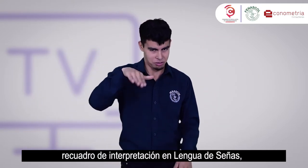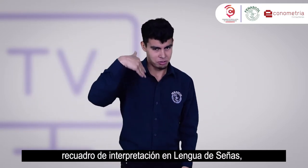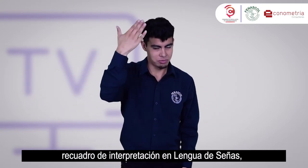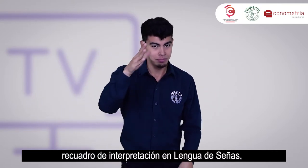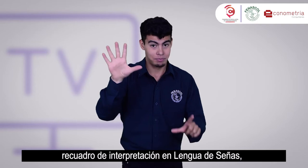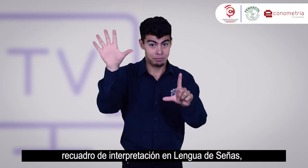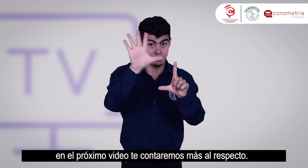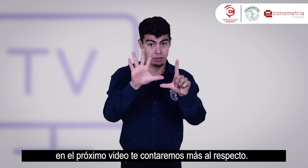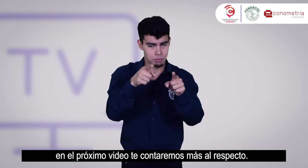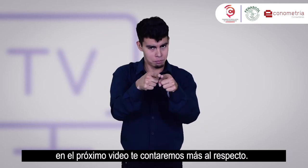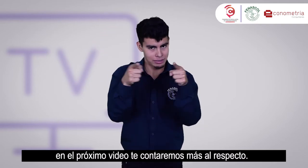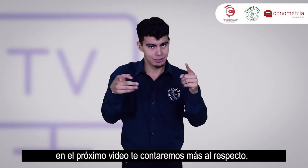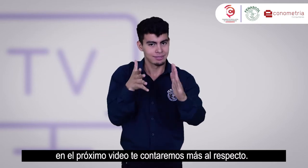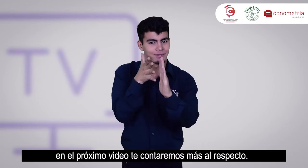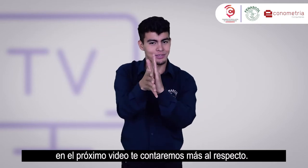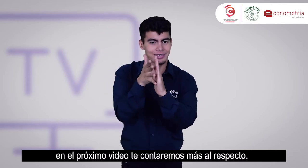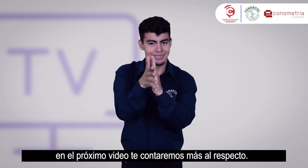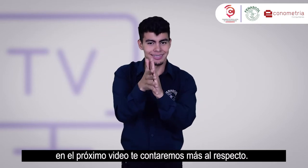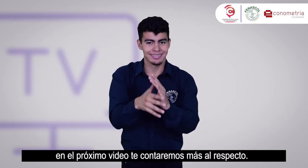En el próximo video te contaremos más al respecto.